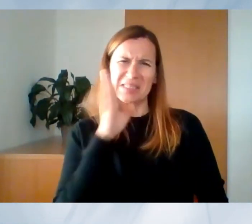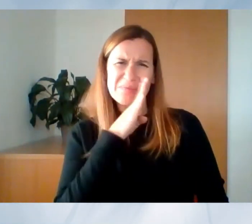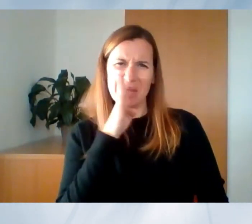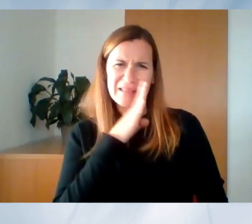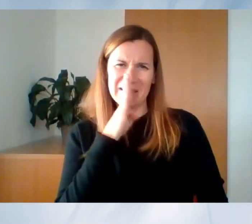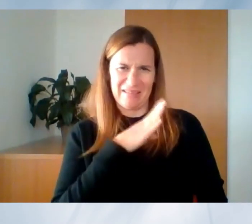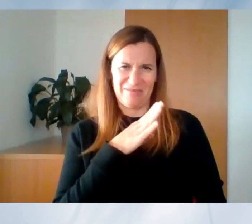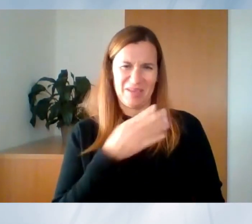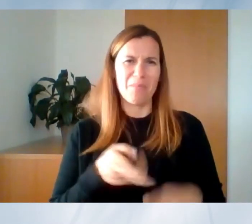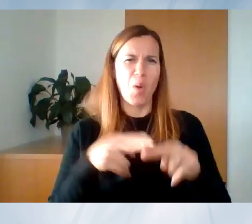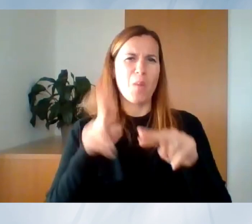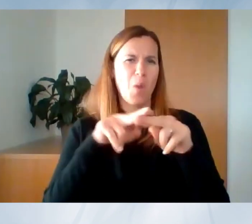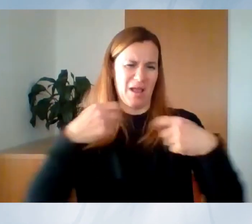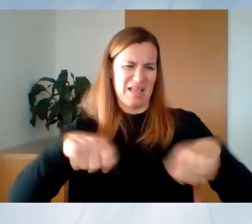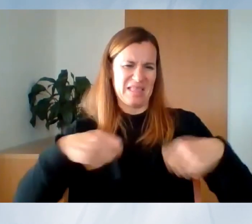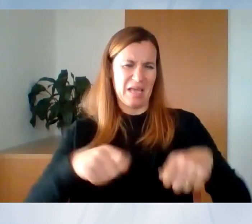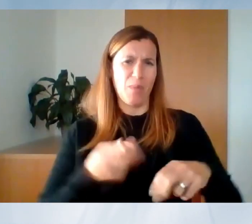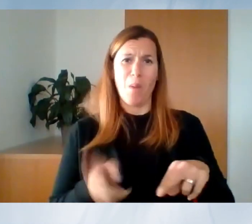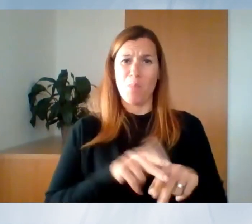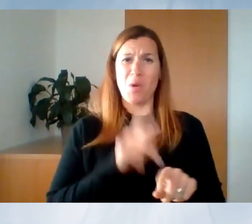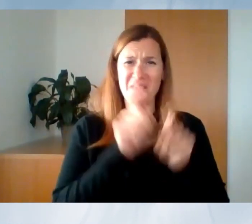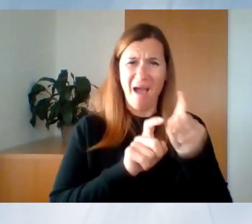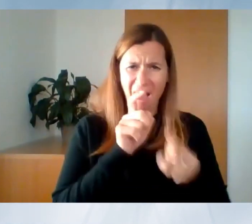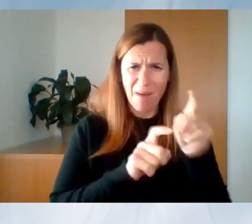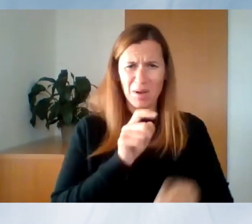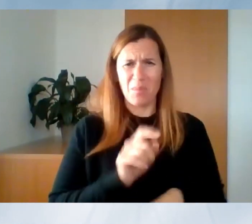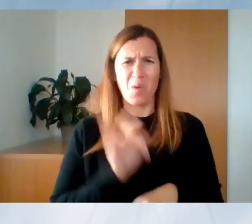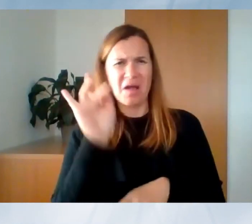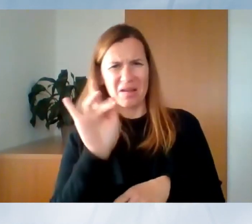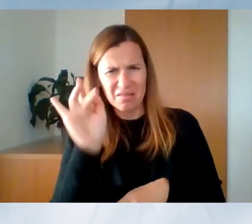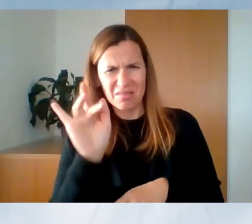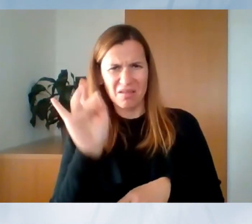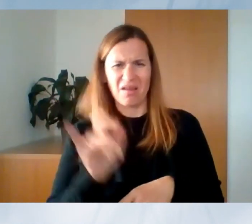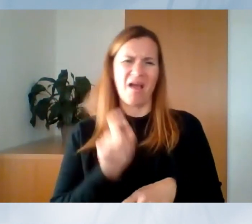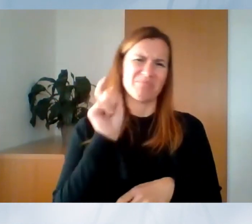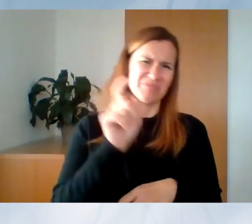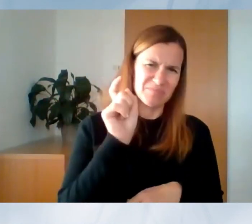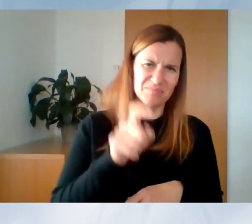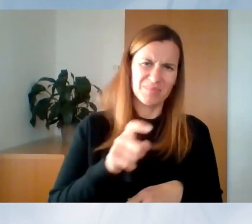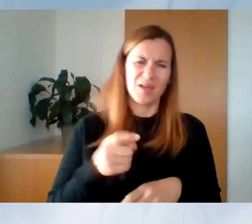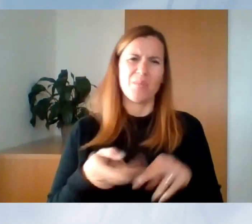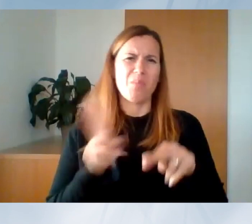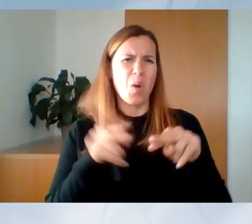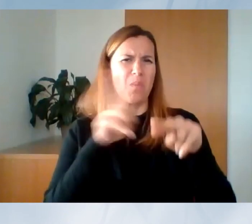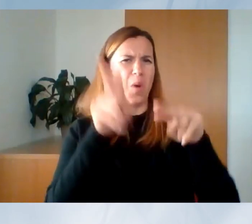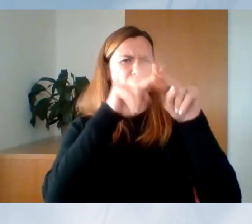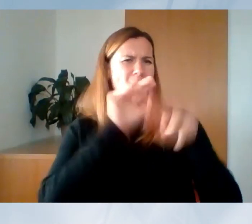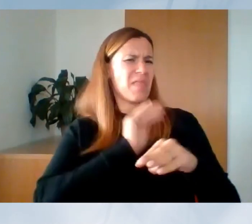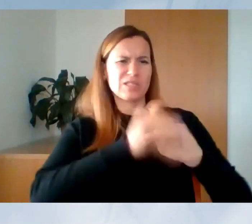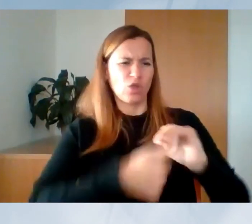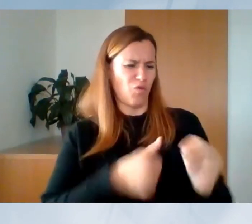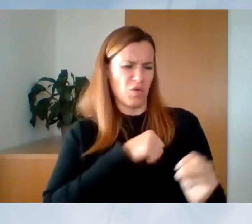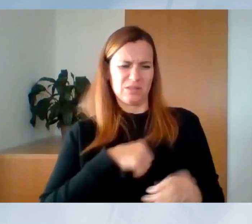smrdljivi, čedalje bolj gnijemo, čedalje bolj jamramo, čedalje bolj kritiziramo, čedalje bolj